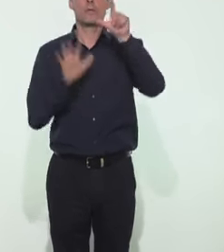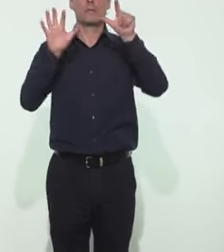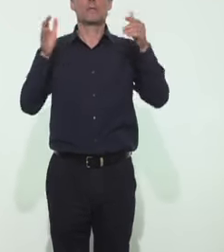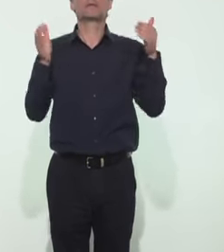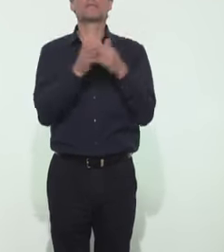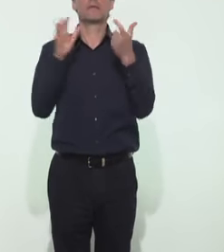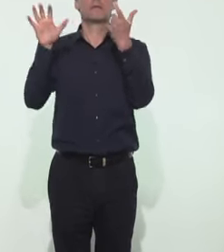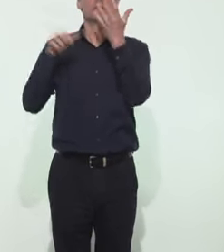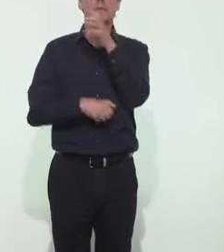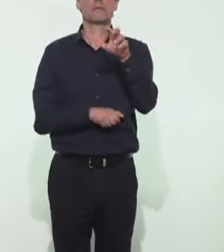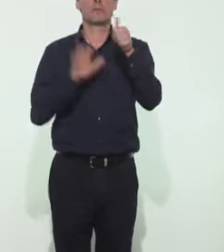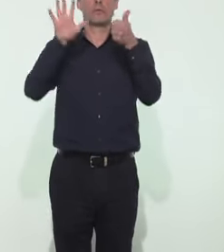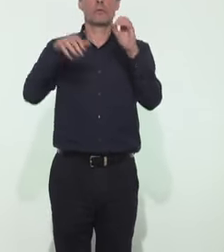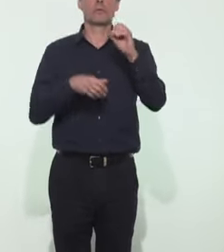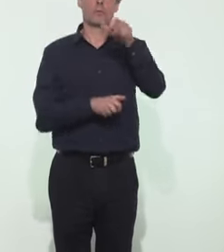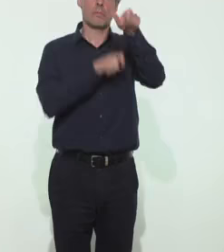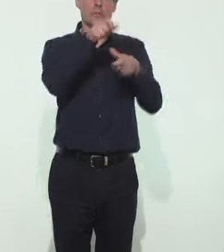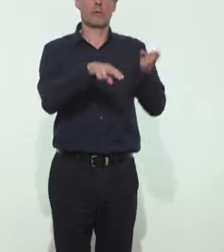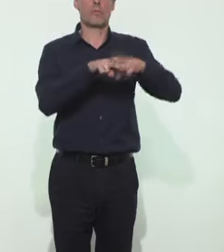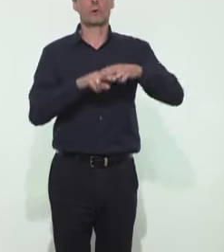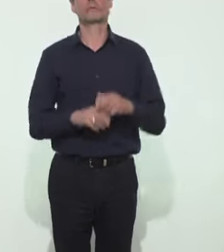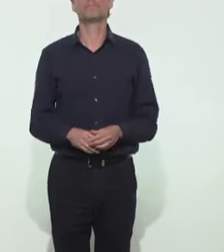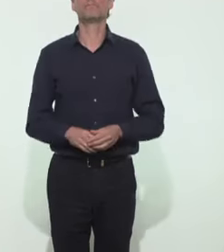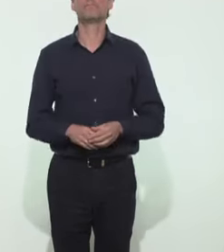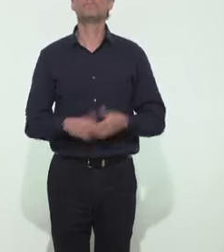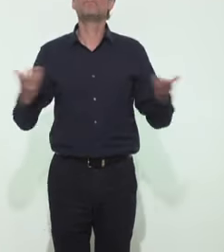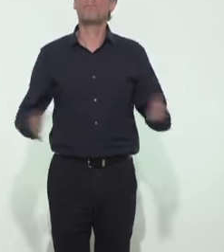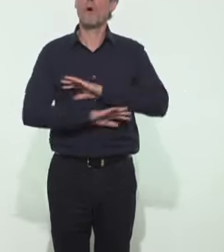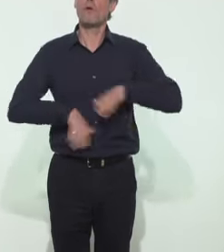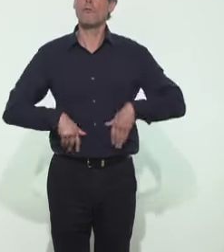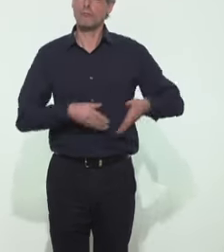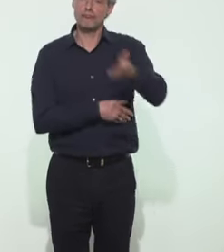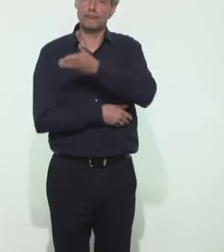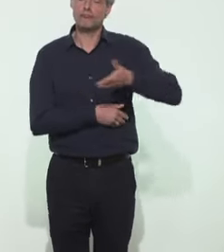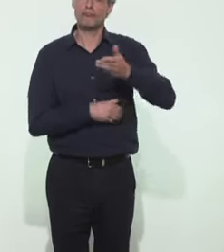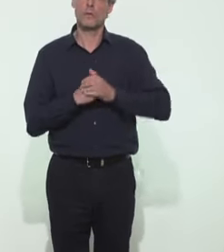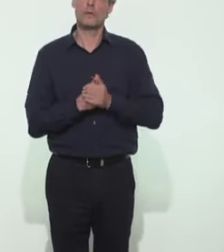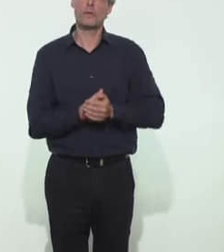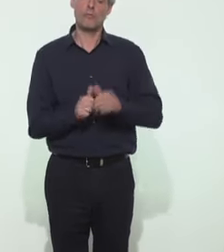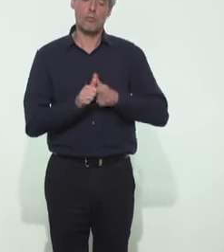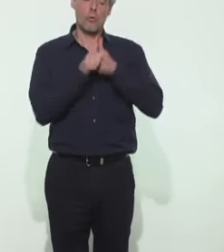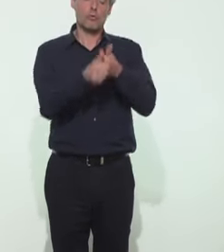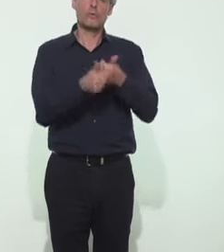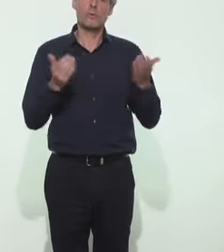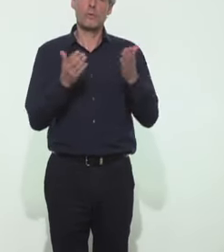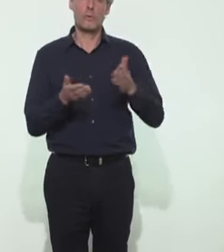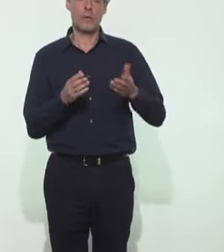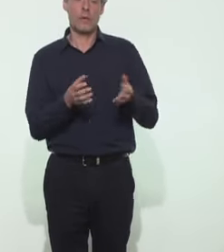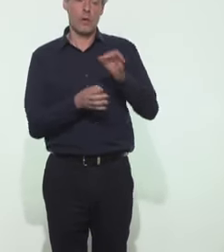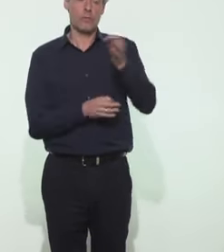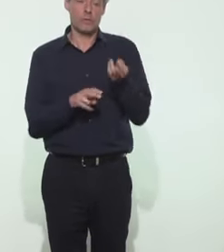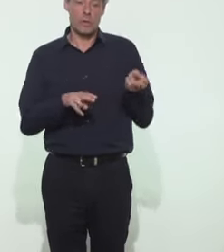7560 décès enfin où le sac le savez nous suivons l'évolution de la mortalité